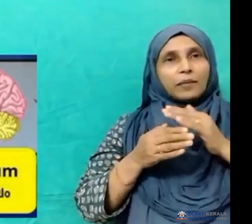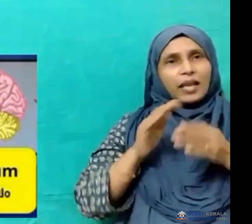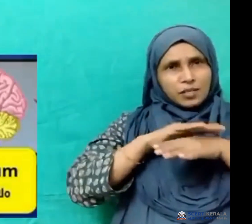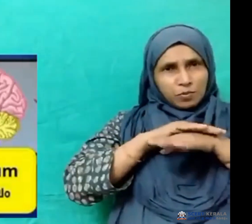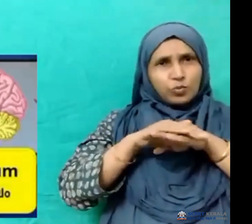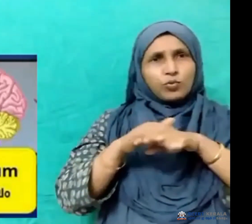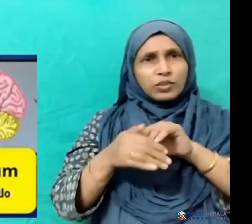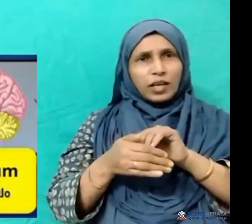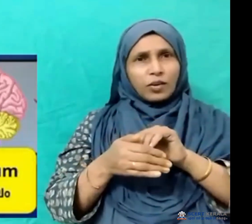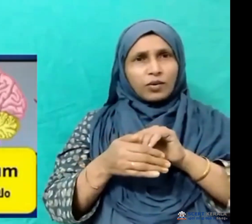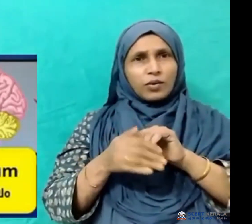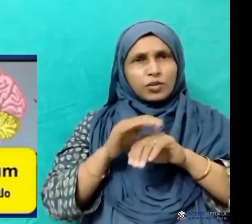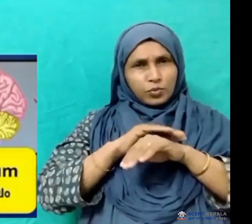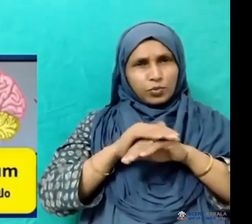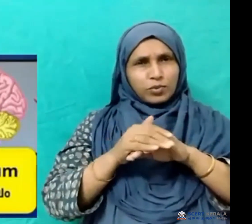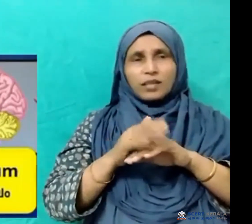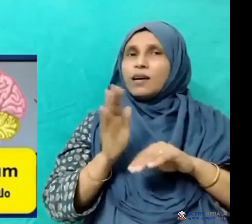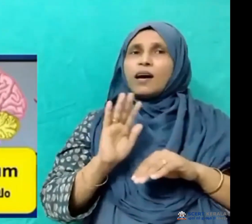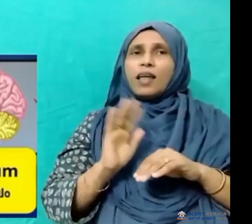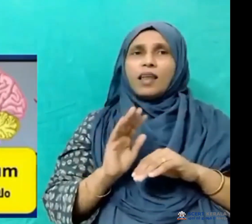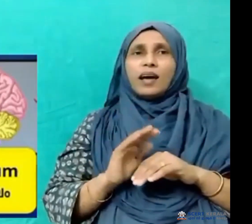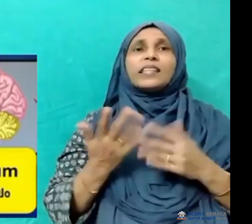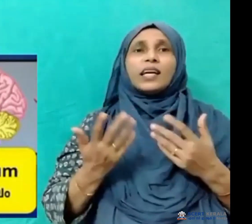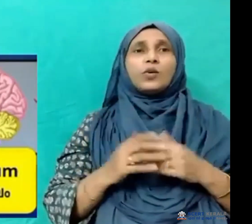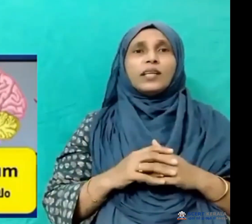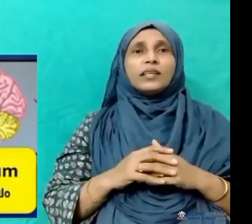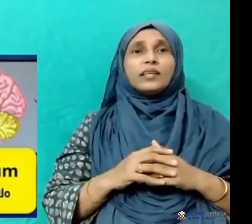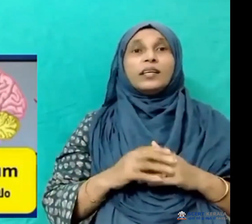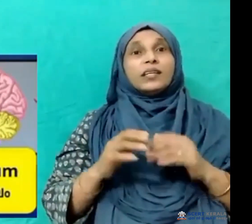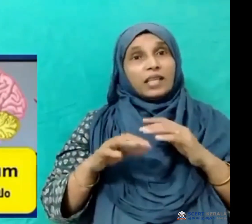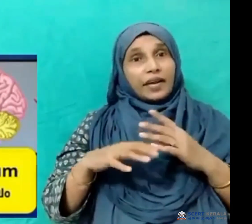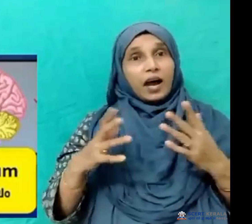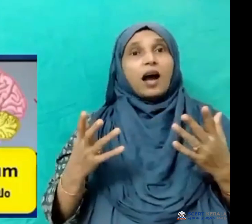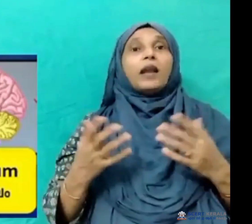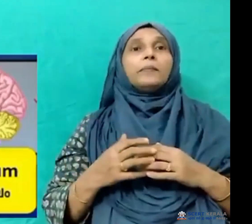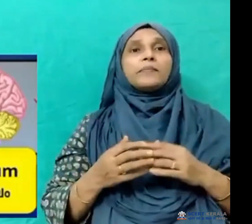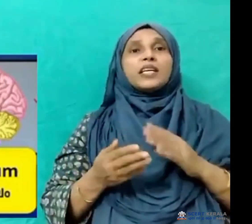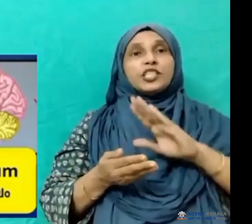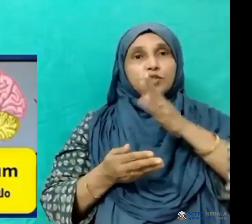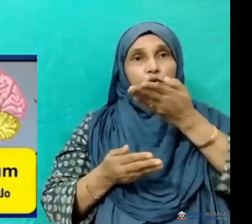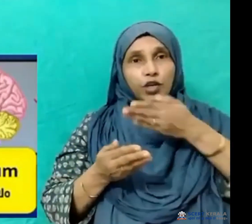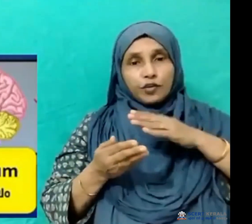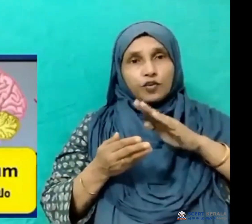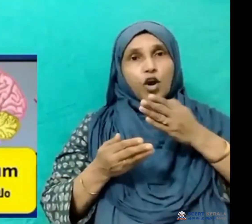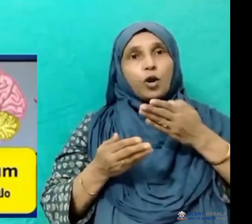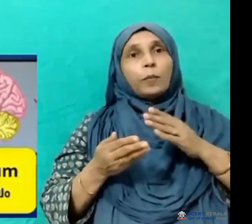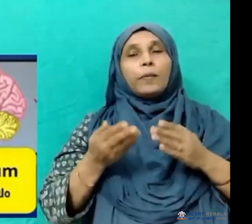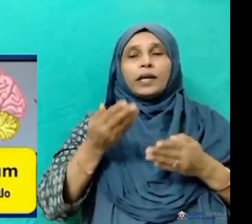ധാരാളം, നല്ല സ്മൂത്താണോ? സ്മൂത്ത് അല്ല. എന്താണ് ഉള്ളത്? ധാരാളം ചുളിവുകളും